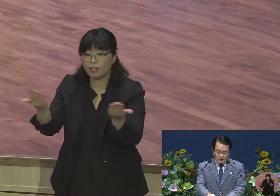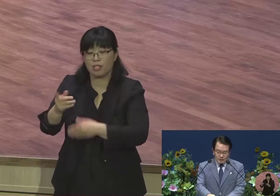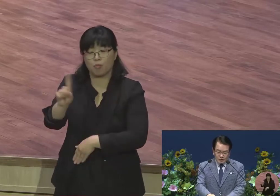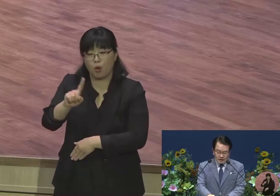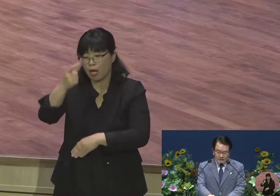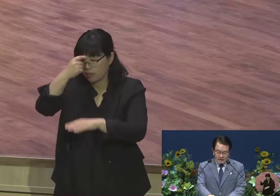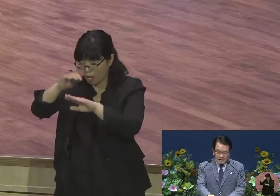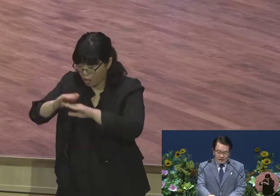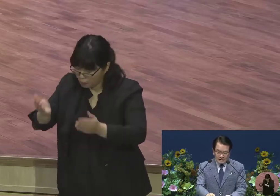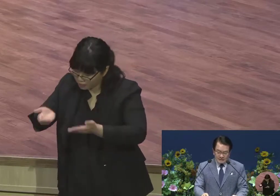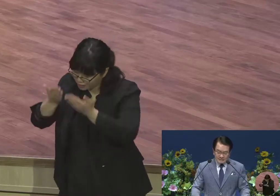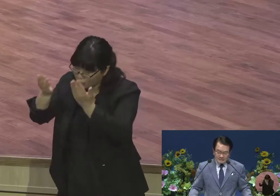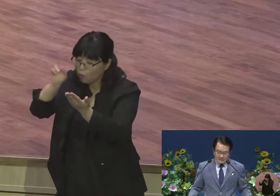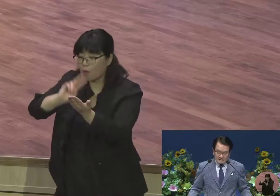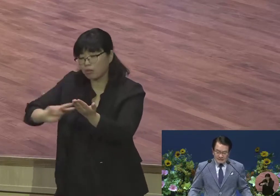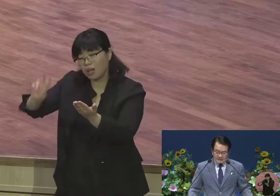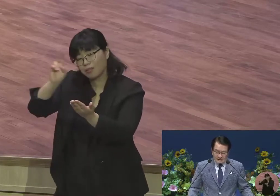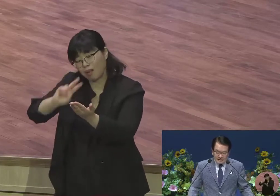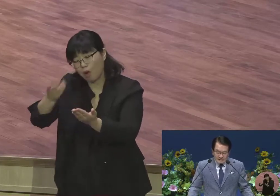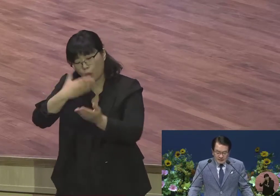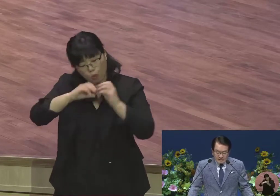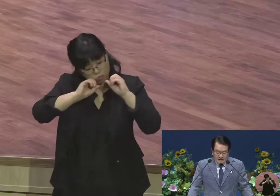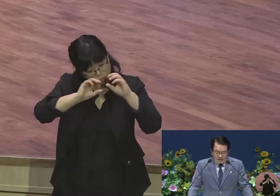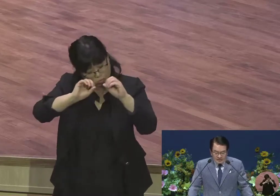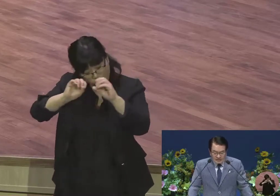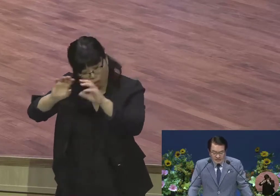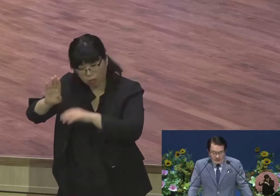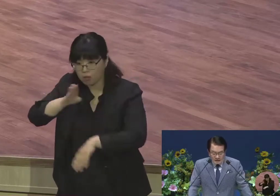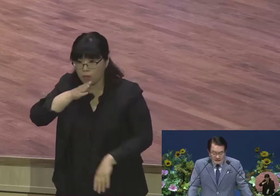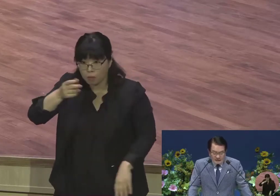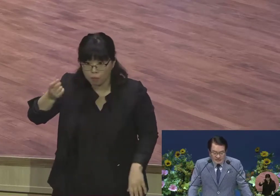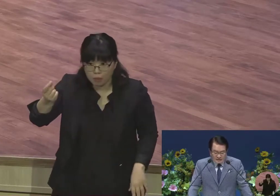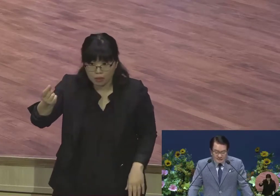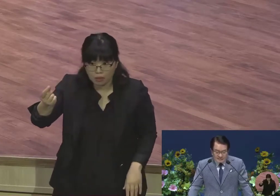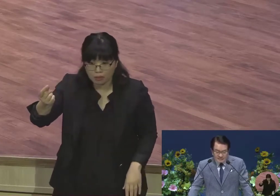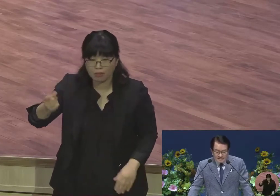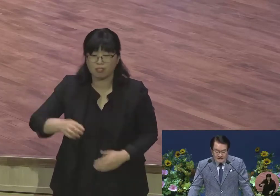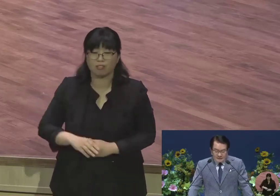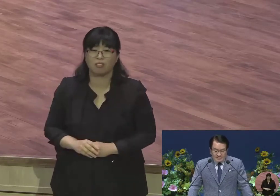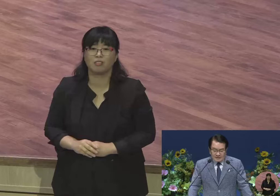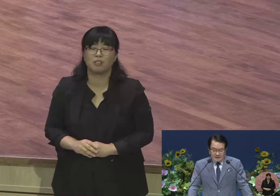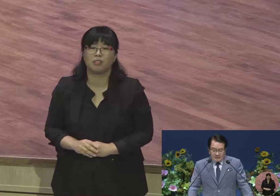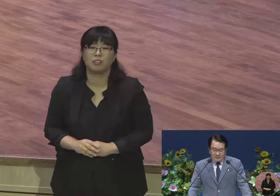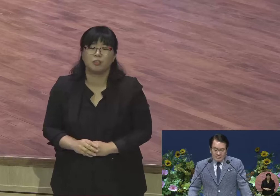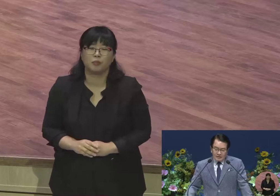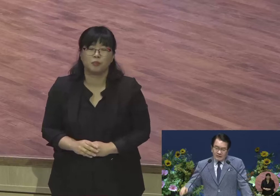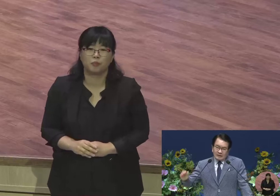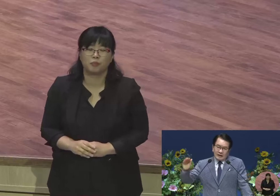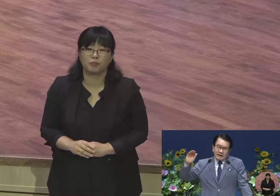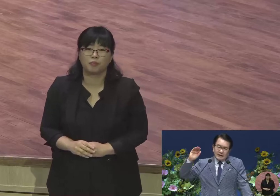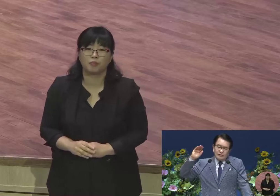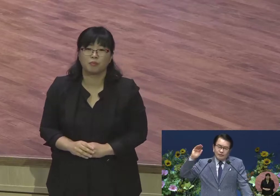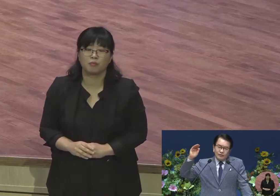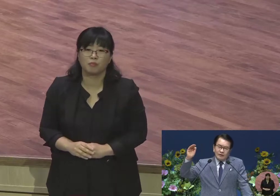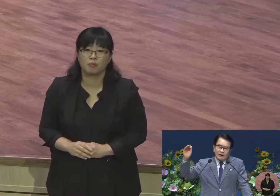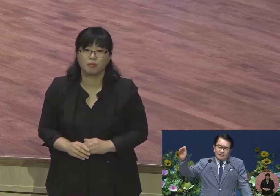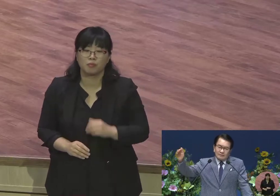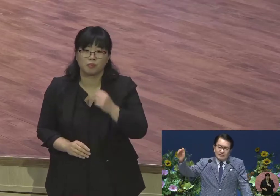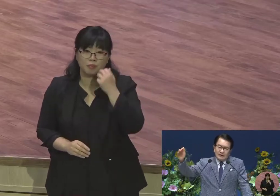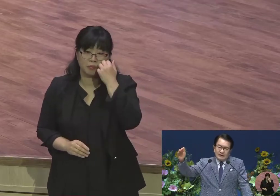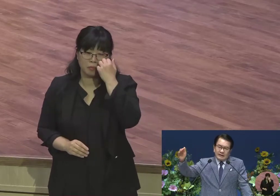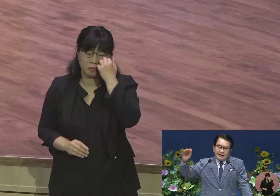중심으로 또 그래야 돼요. 하나님 나라 확장을 위해서 다 사용해야 돼요. 그리고 나의